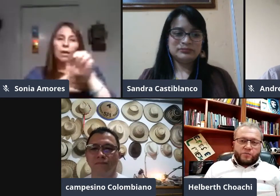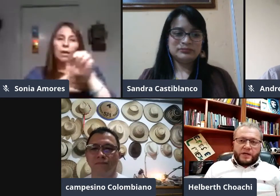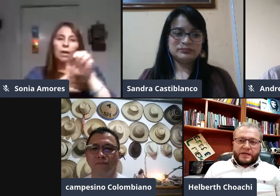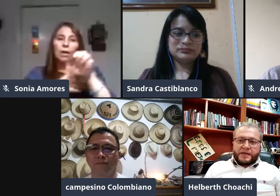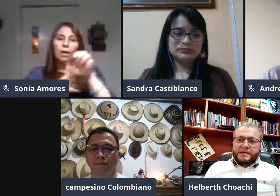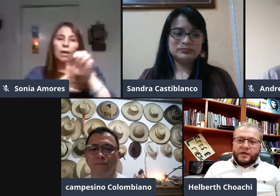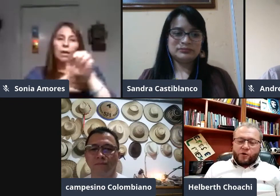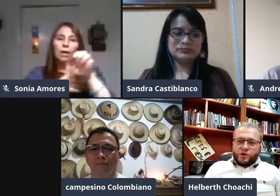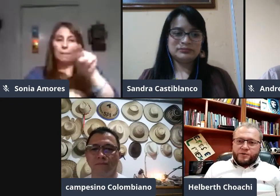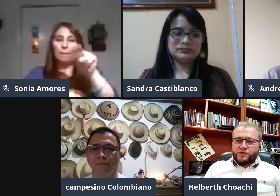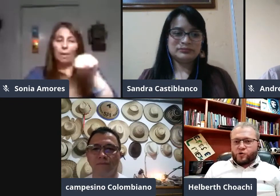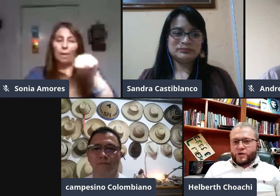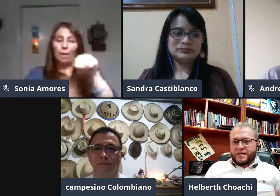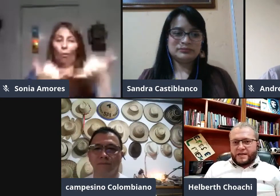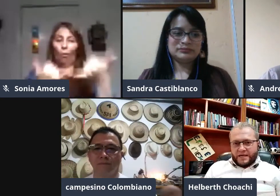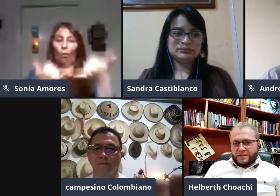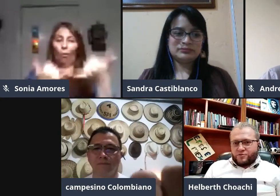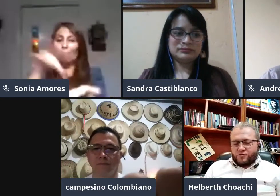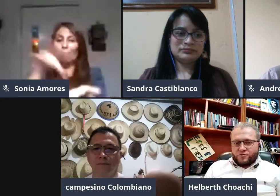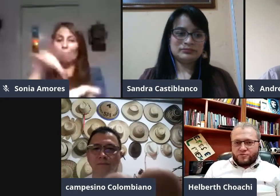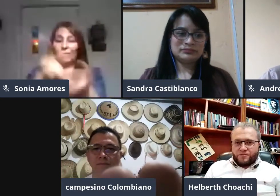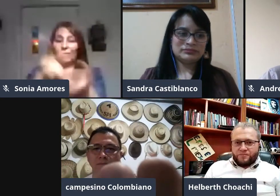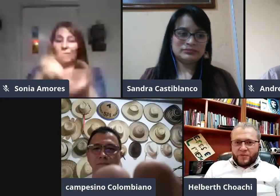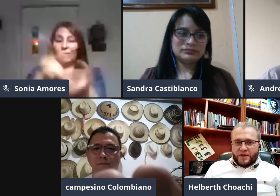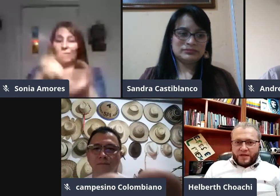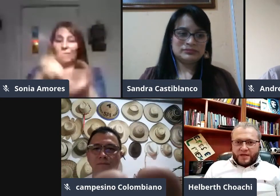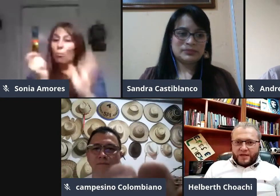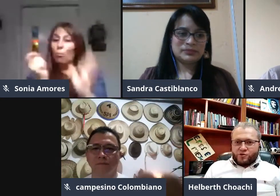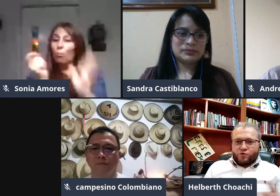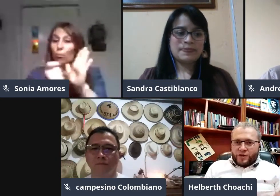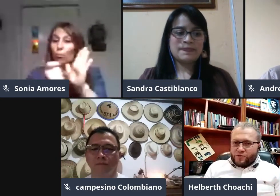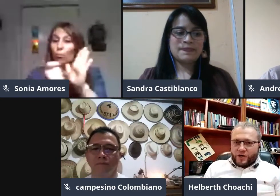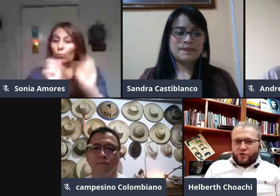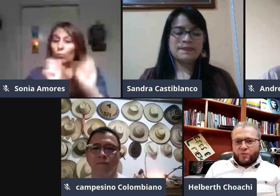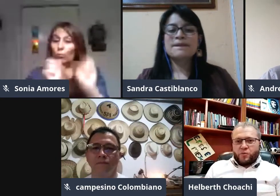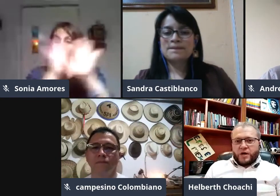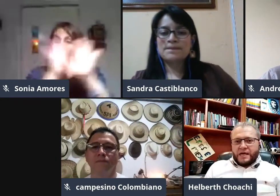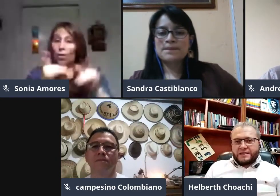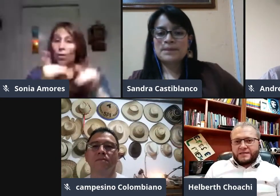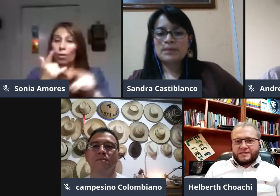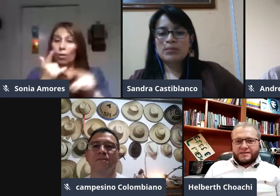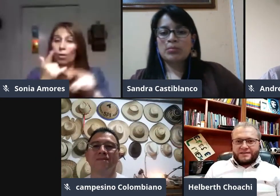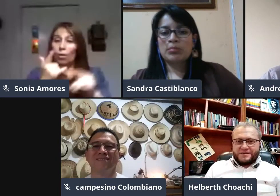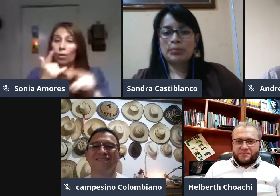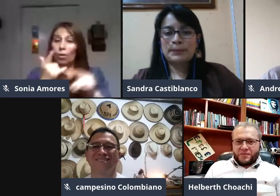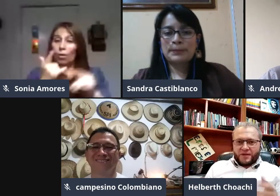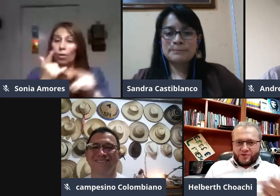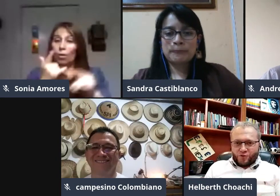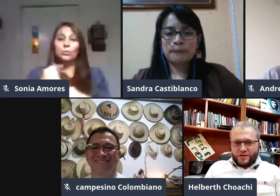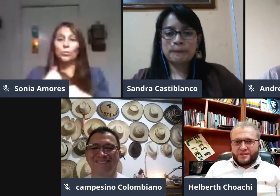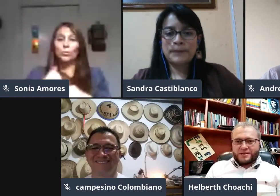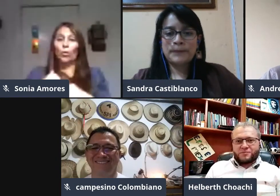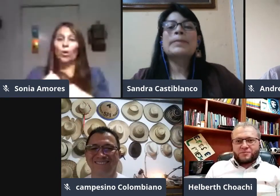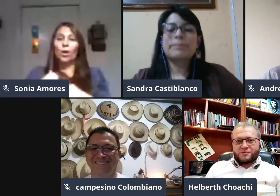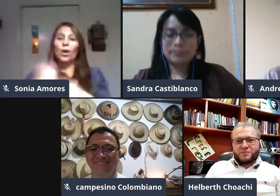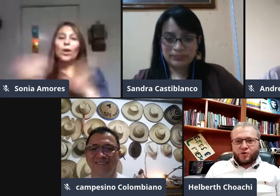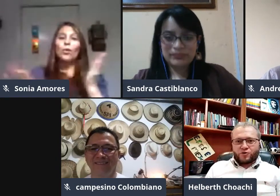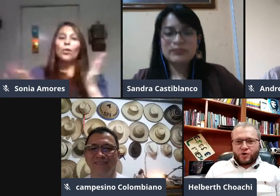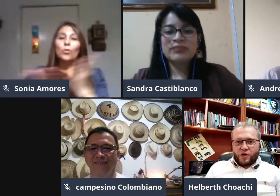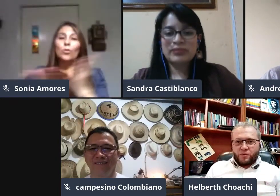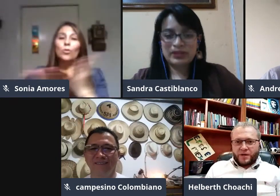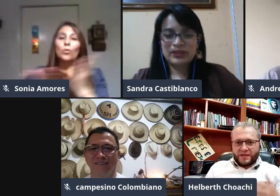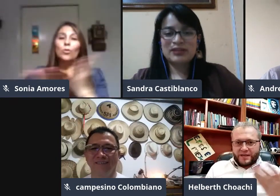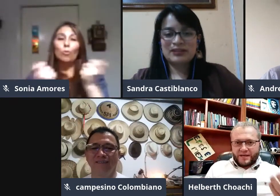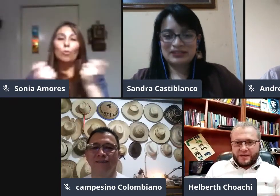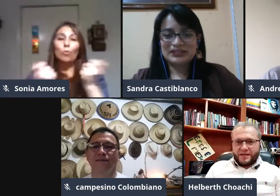quienes nos acompañan el día de hoy. Solo una claridad, no soy un educador popular y estoy terminando